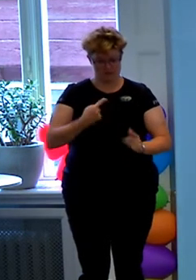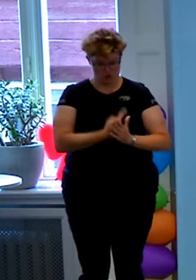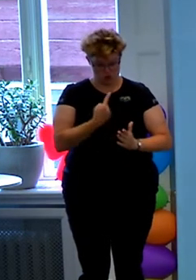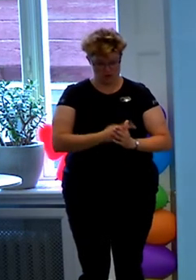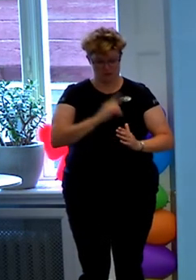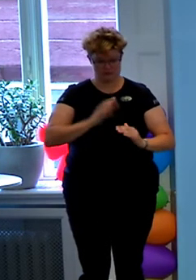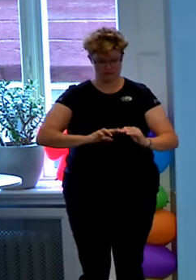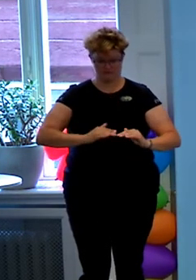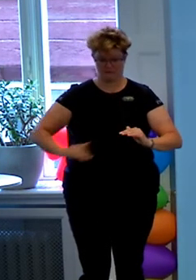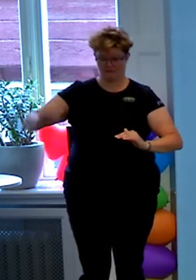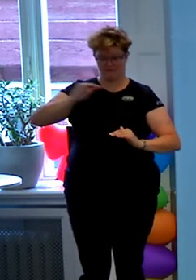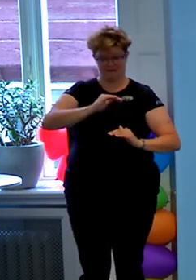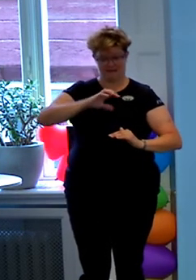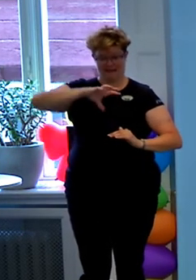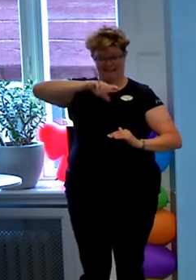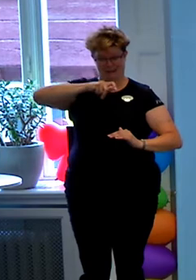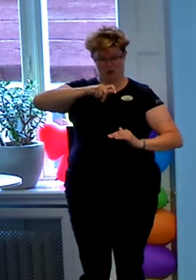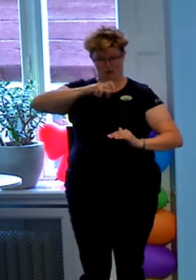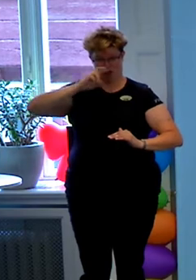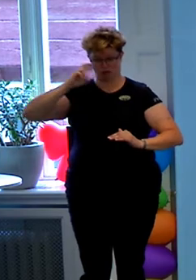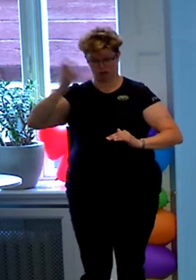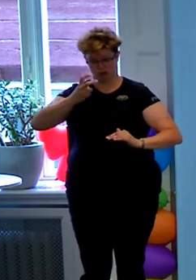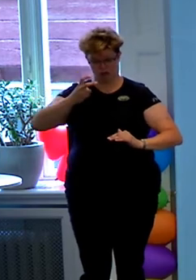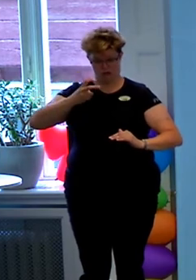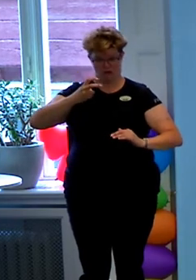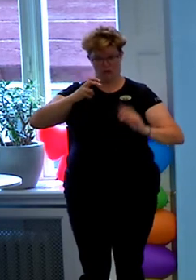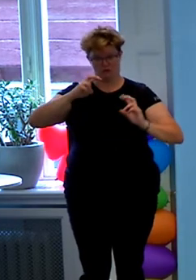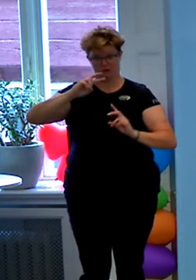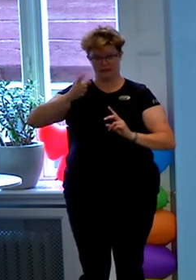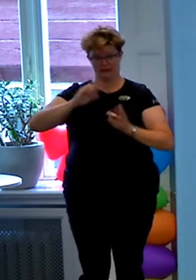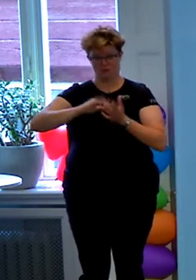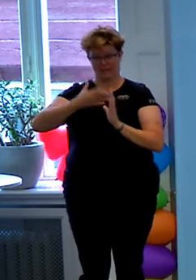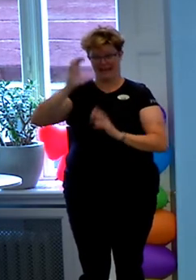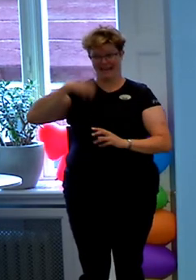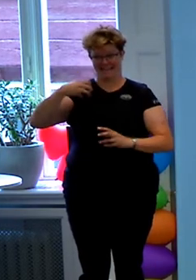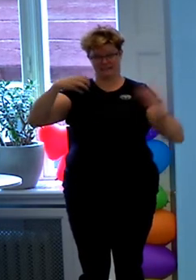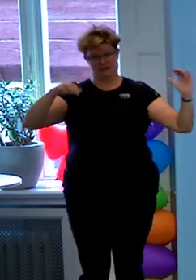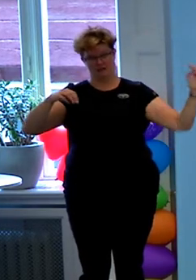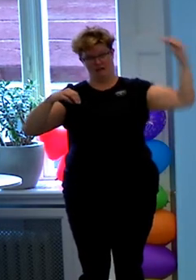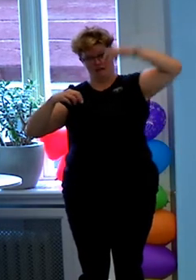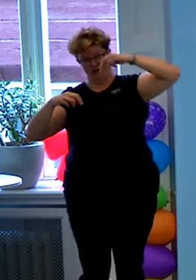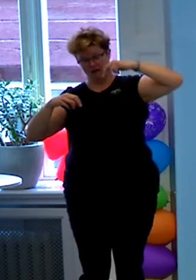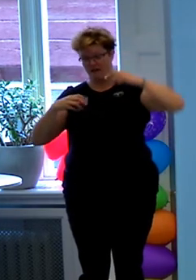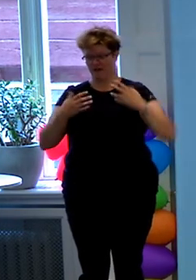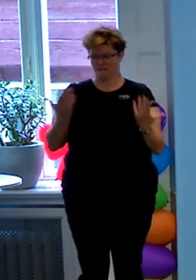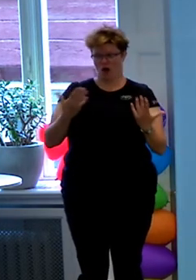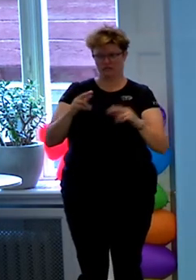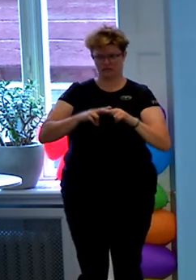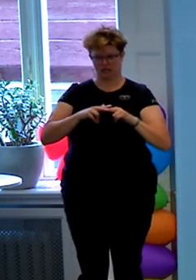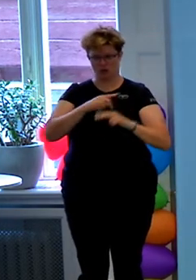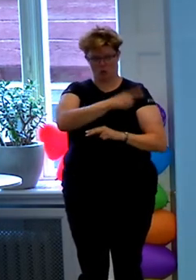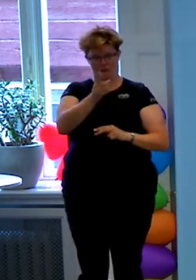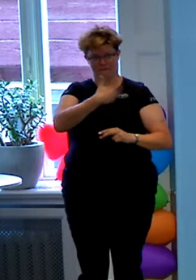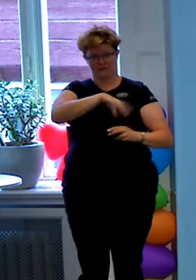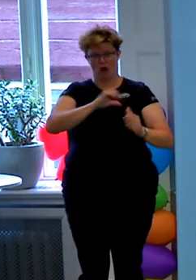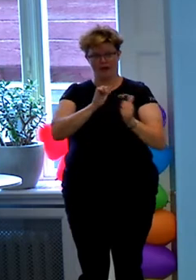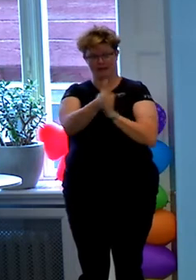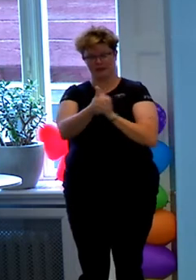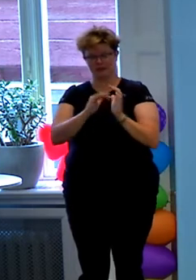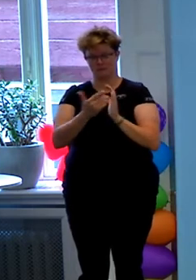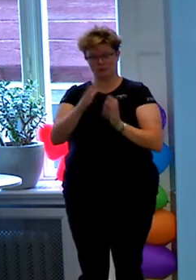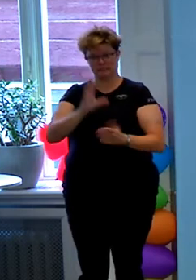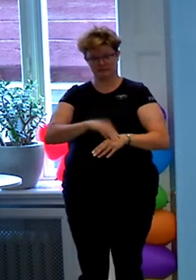om det är någon som går in med en regional vinkel och någon annan kommer från en riks, får man inte en känsla av att de vill egentligen ha en representant för